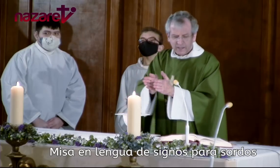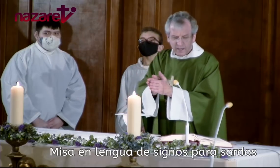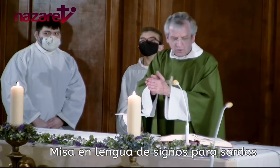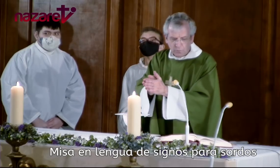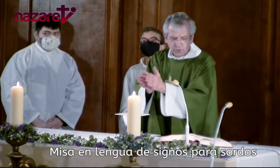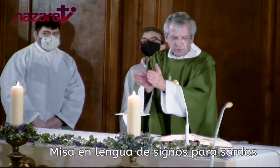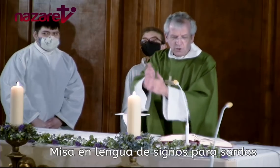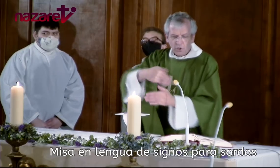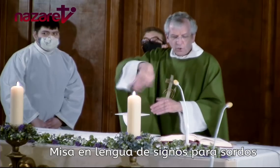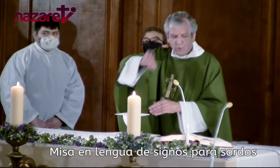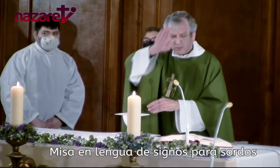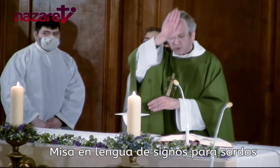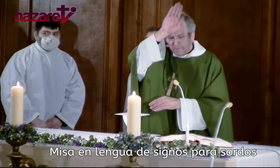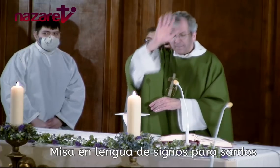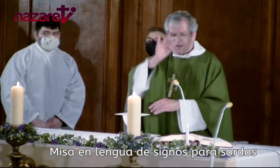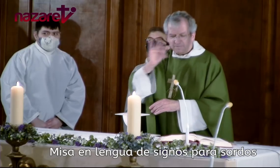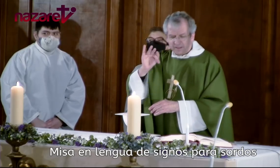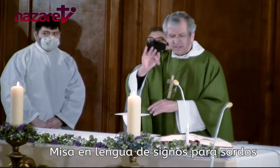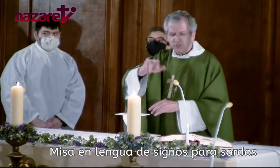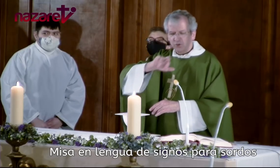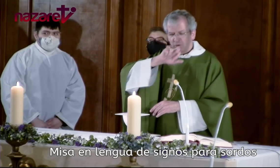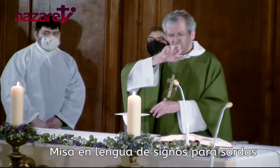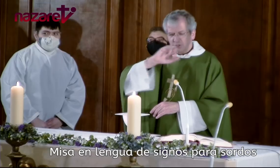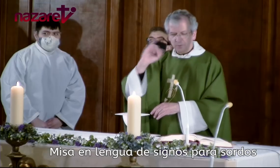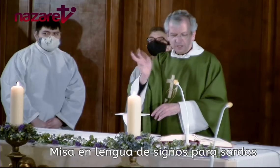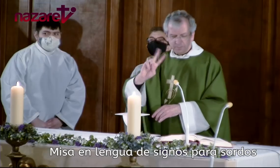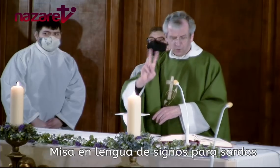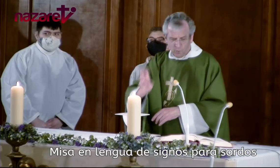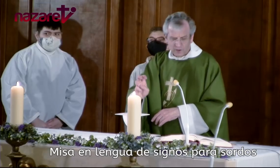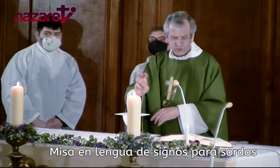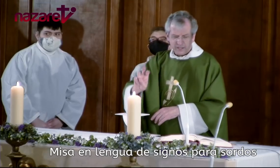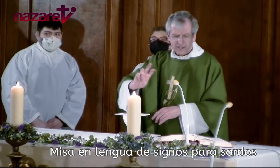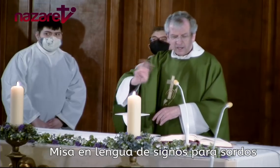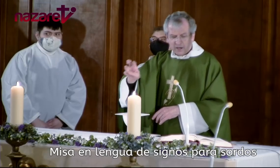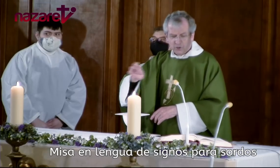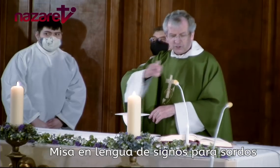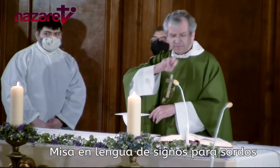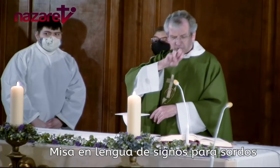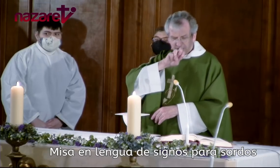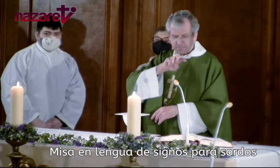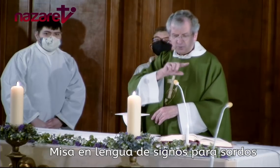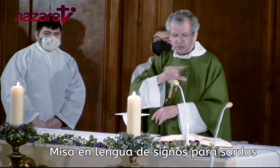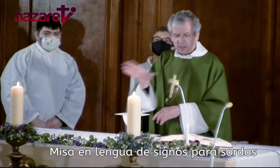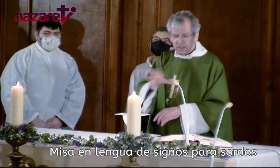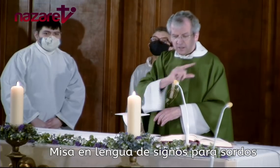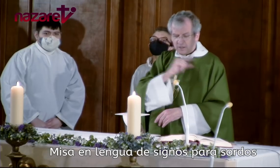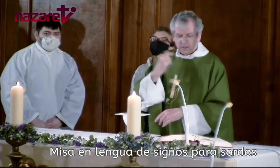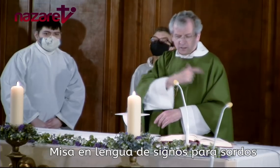en comunión con nuestro Papa Francisco, nuestro obispo Juan José, los demás obispos y